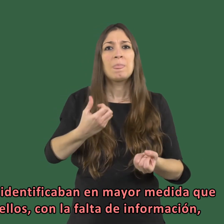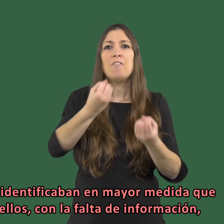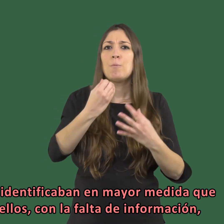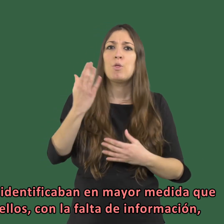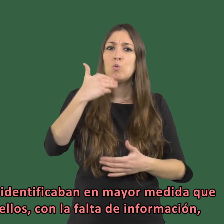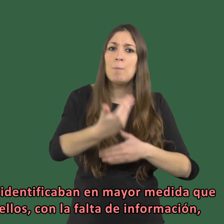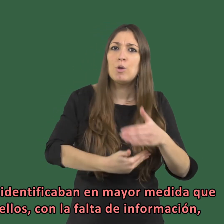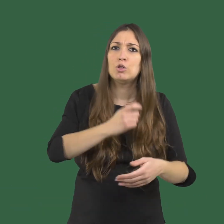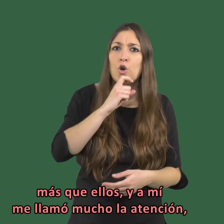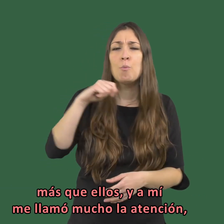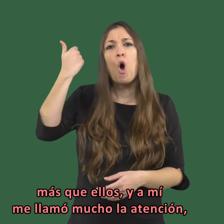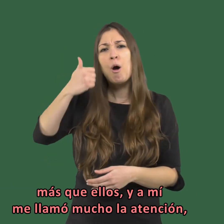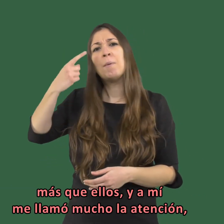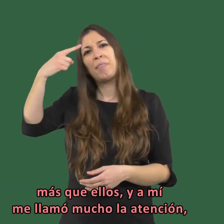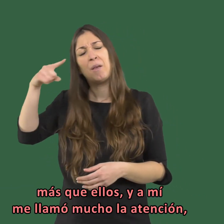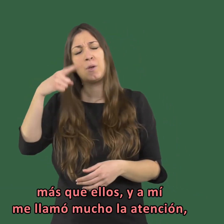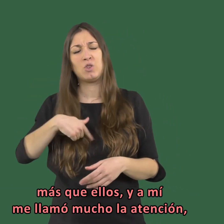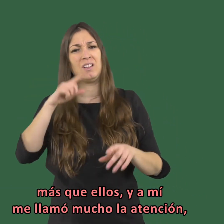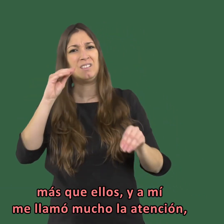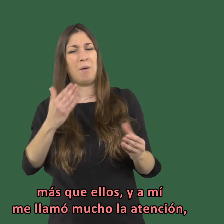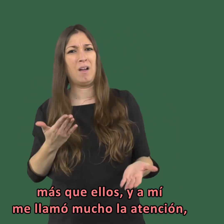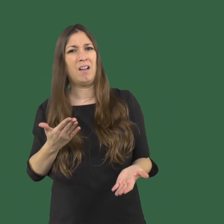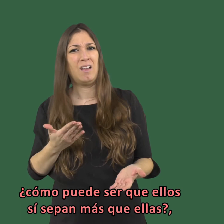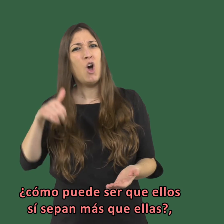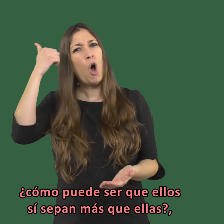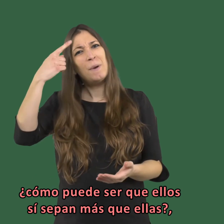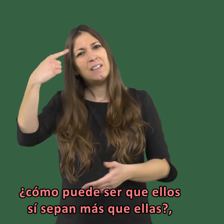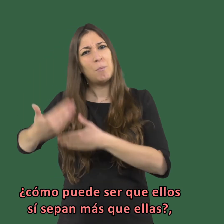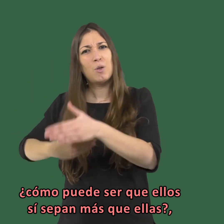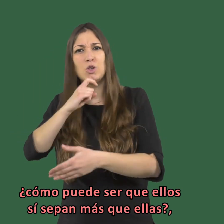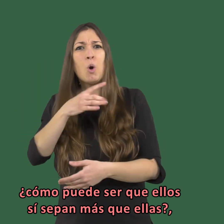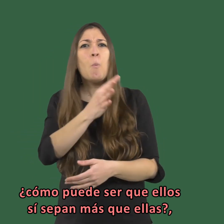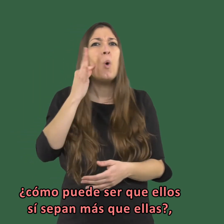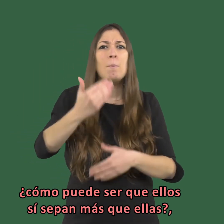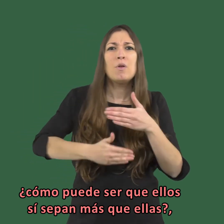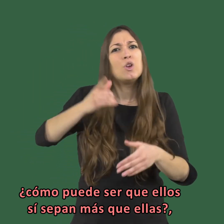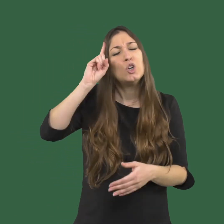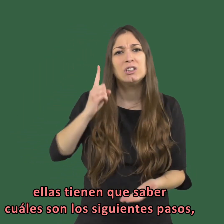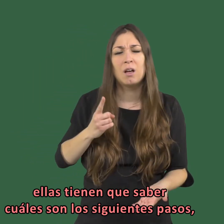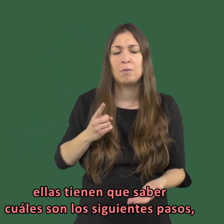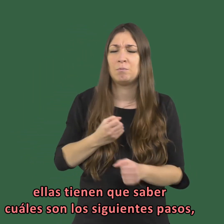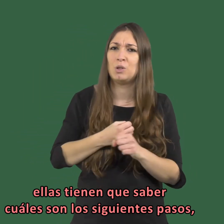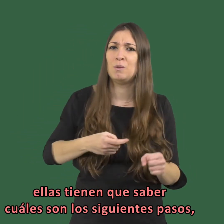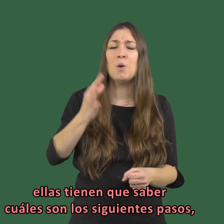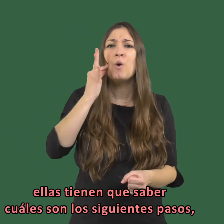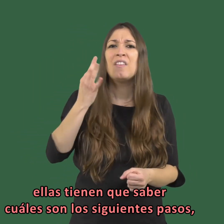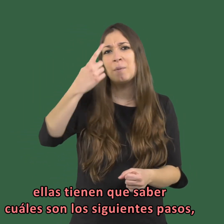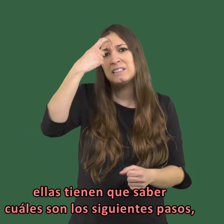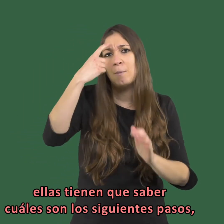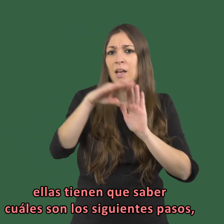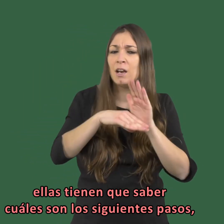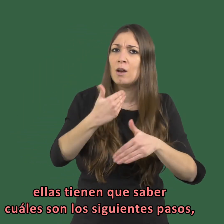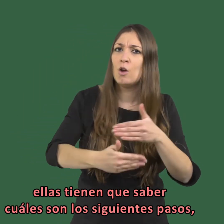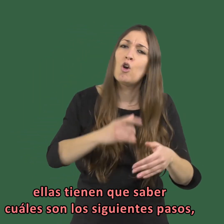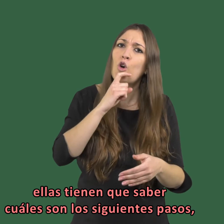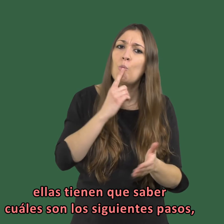de información. Más que ellos, y a mí me llamó mucho la atención, decir, oye, ¿cómo puede ser que ellos sí sepan más que ellas tienen que saber, ¿no? Cuáles son